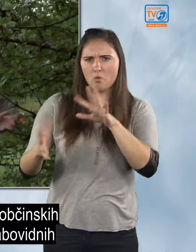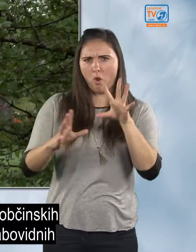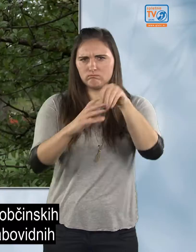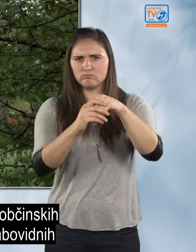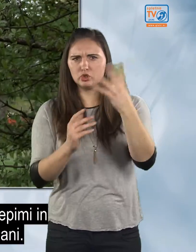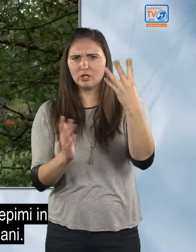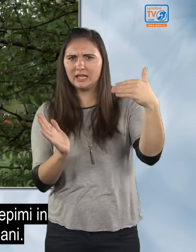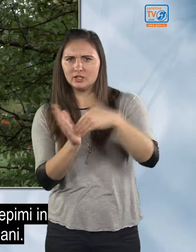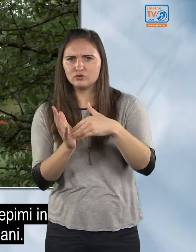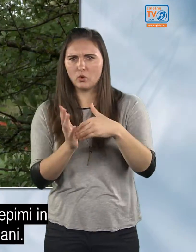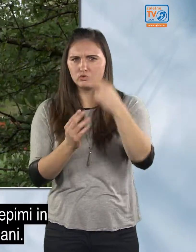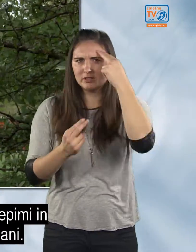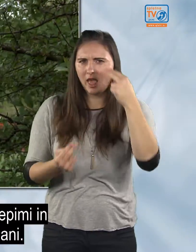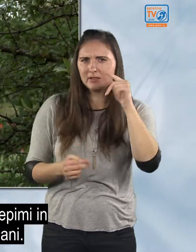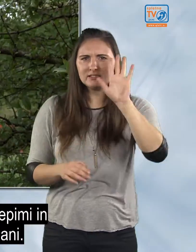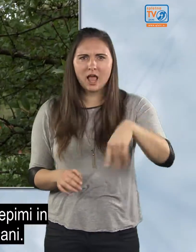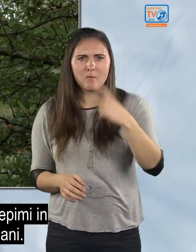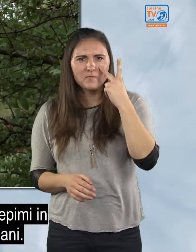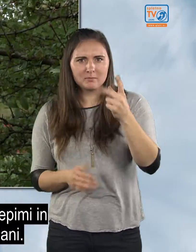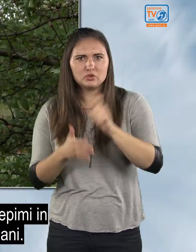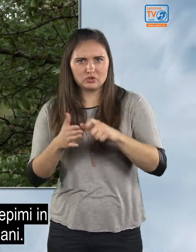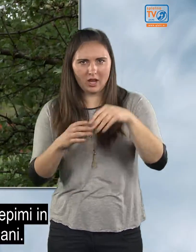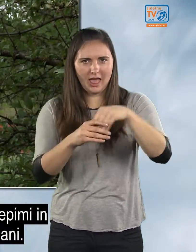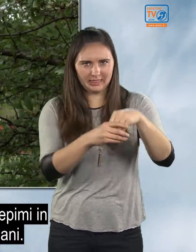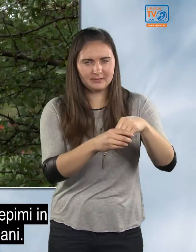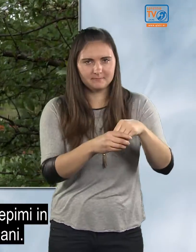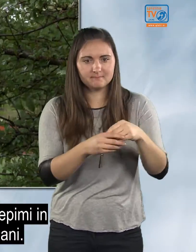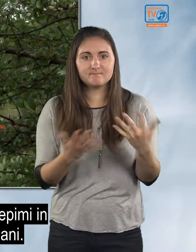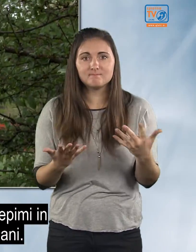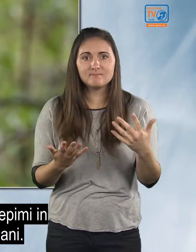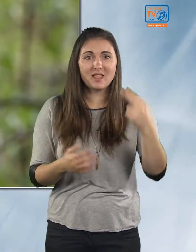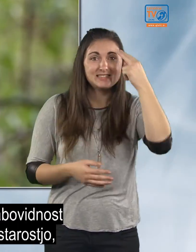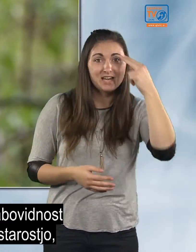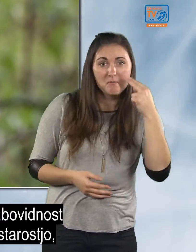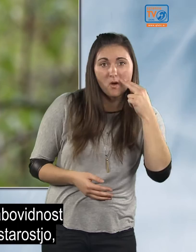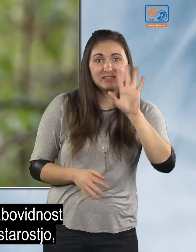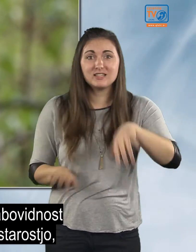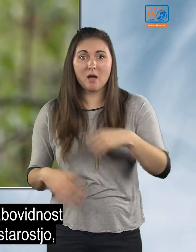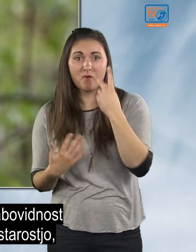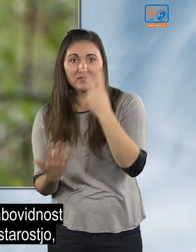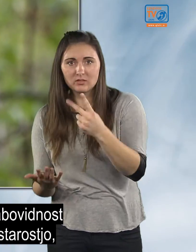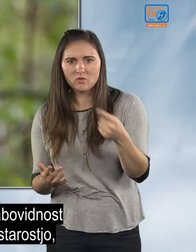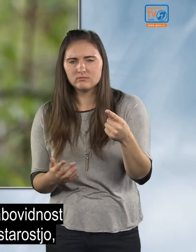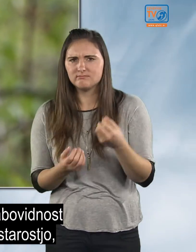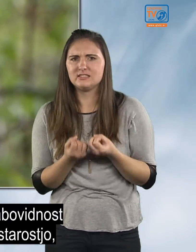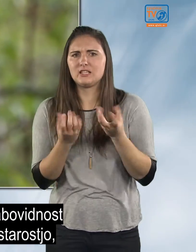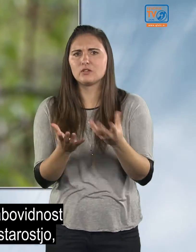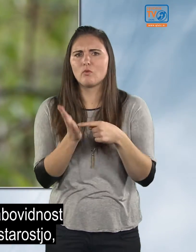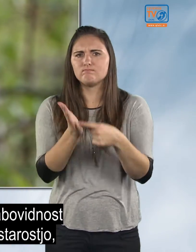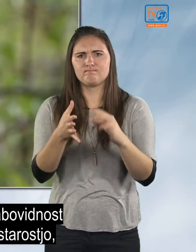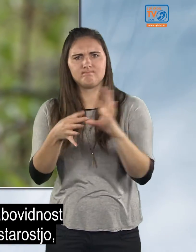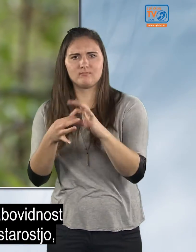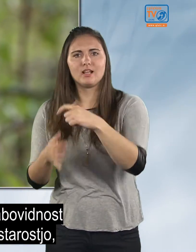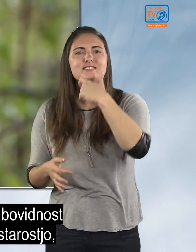slepih in slabovidnih z okoli 4000 slepimi in slabovidnimi člani. Ker sta slepota in slabovidnost